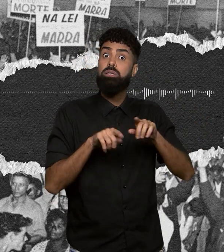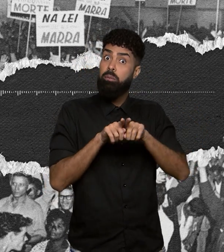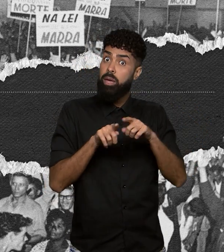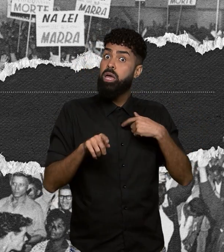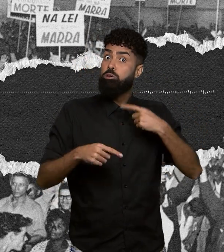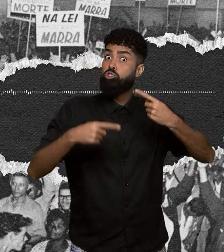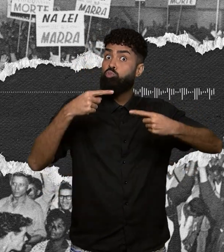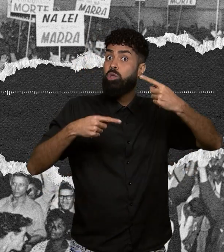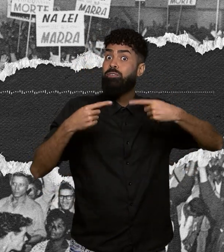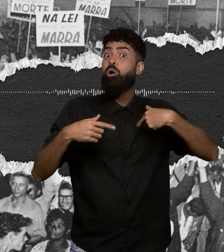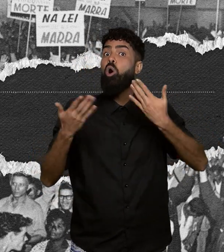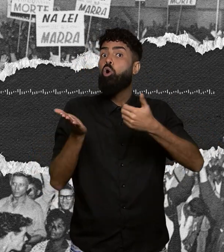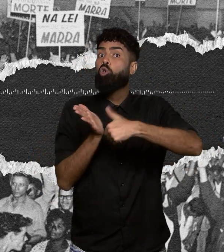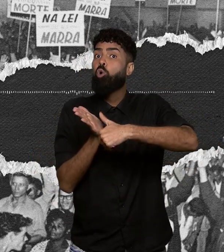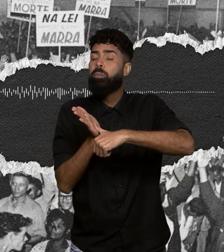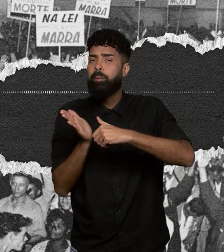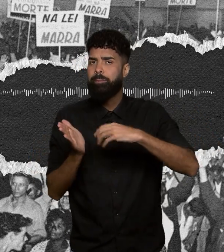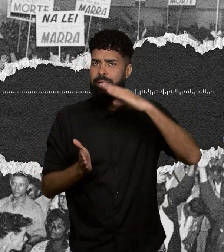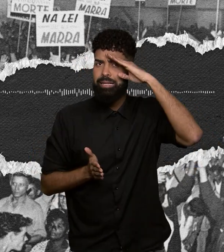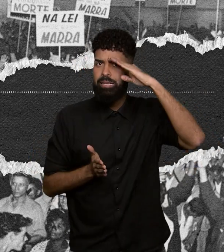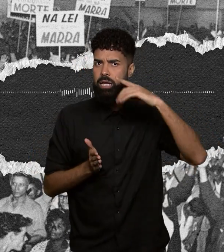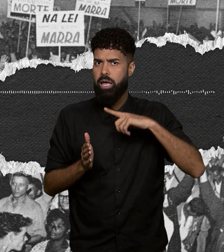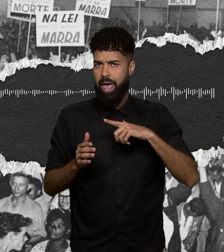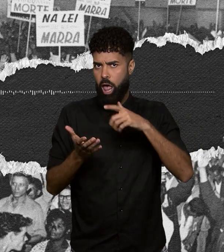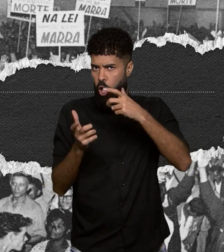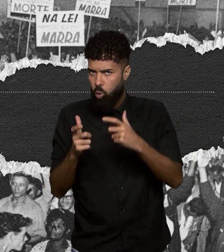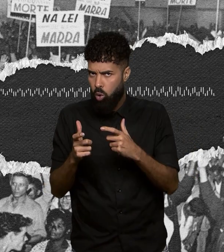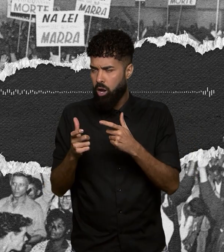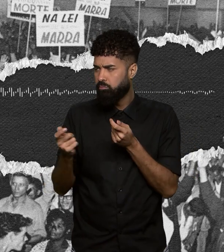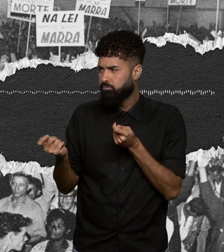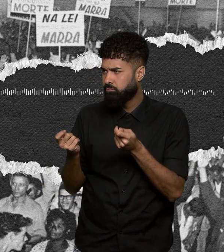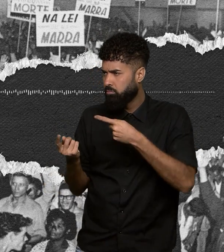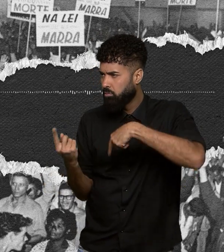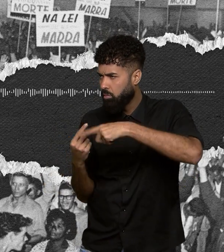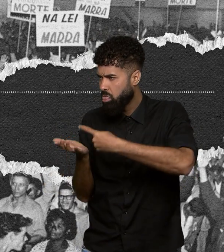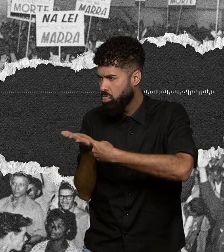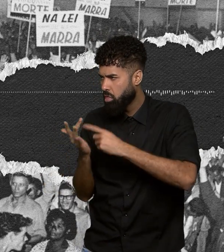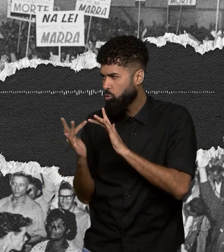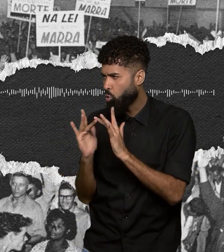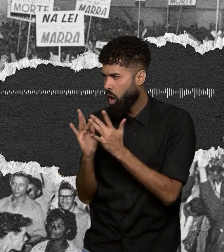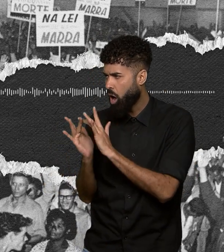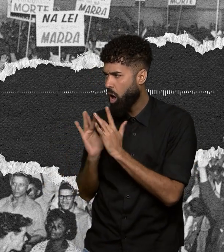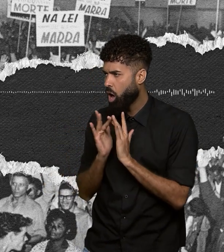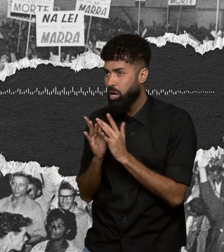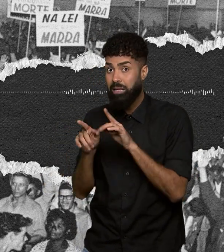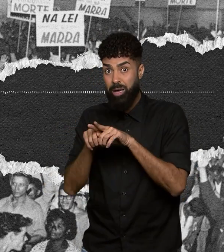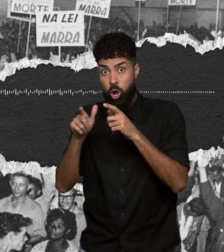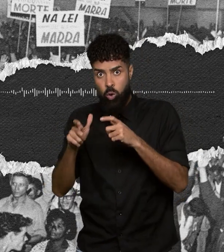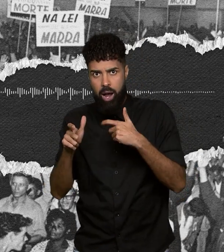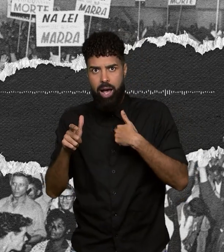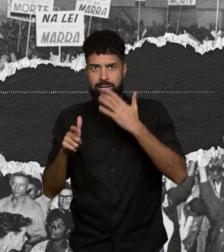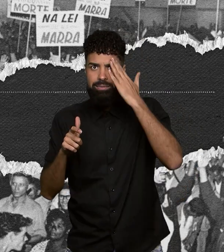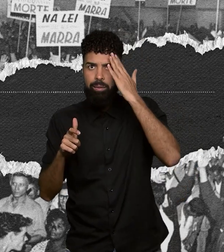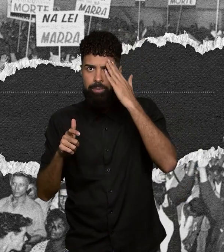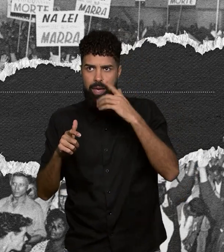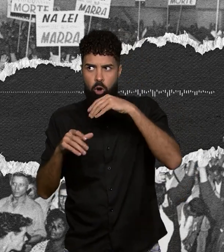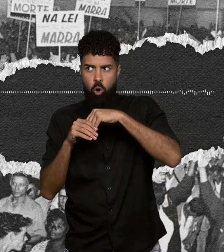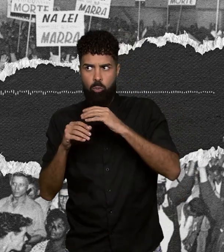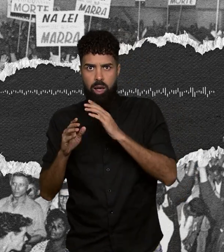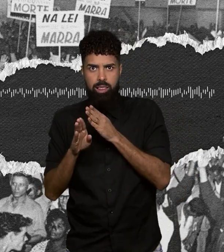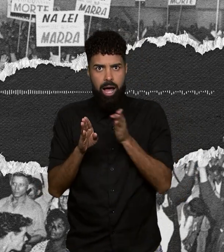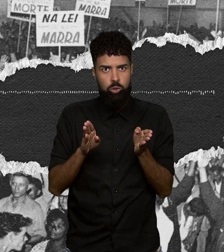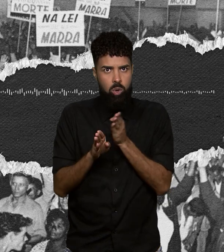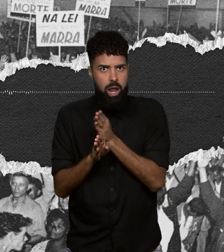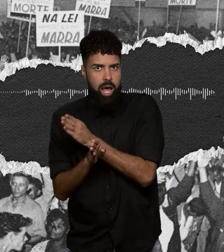clube militar um espaço importante de articulação Desse pessoal e um termômetro das disputas ideológicas dentro das forças armadas